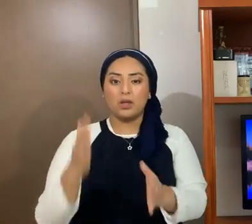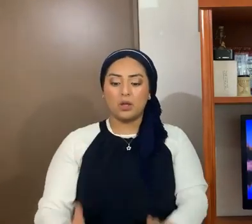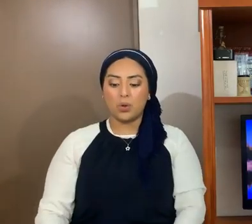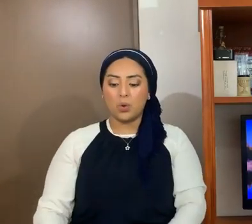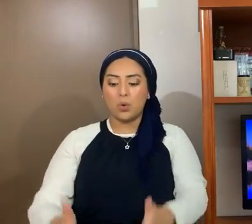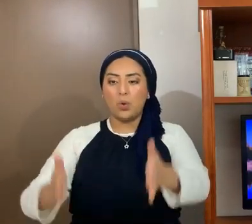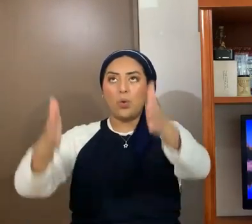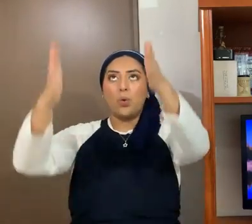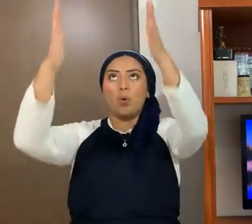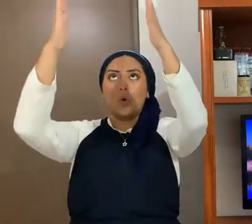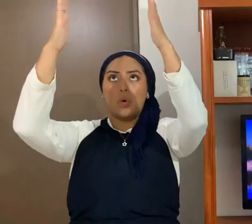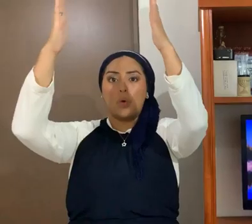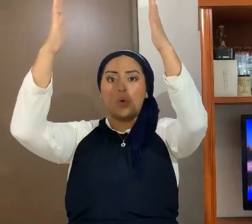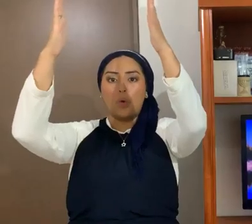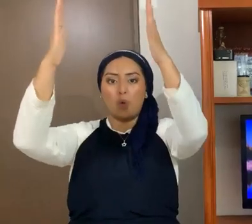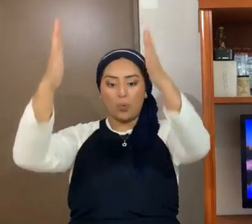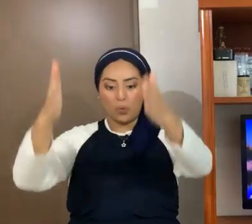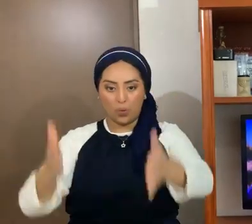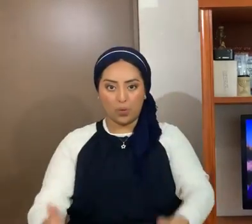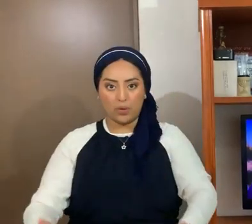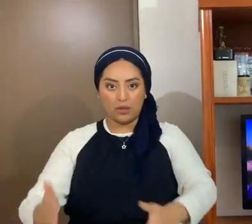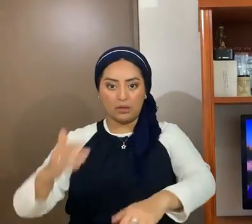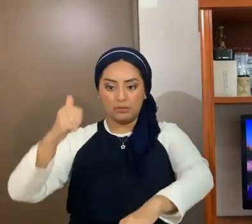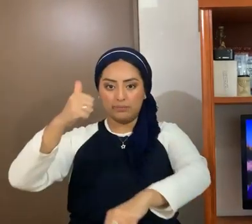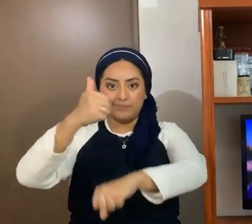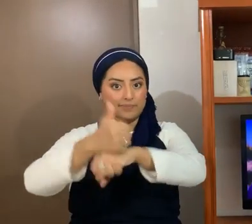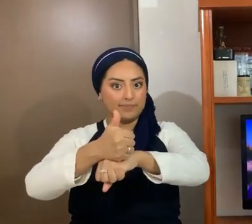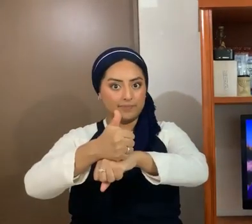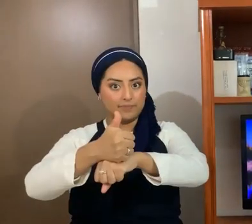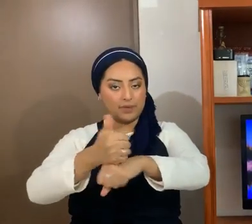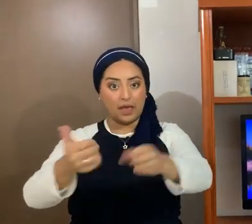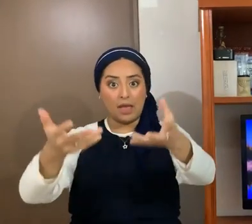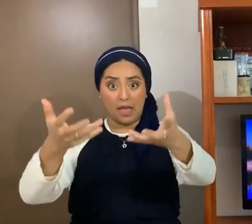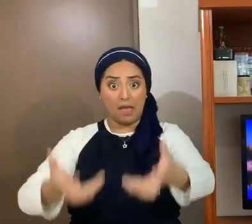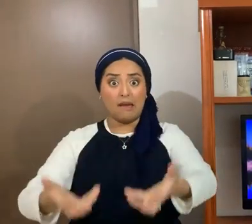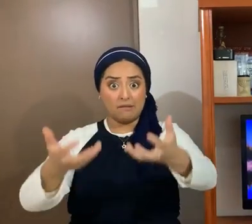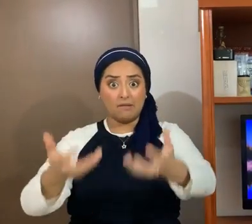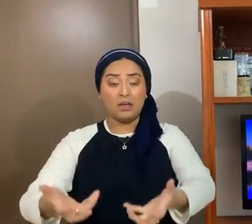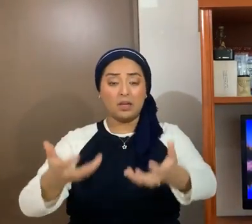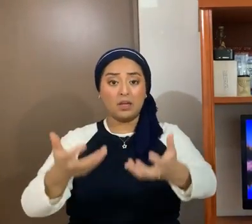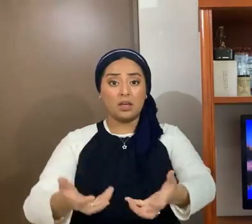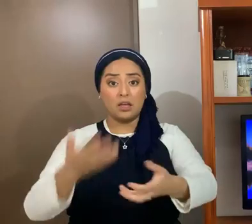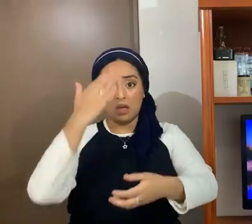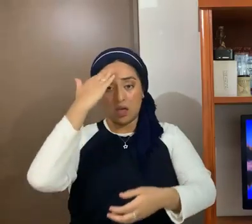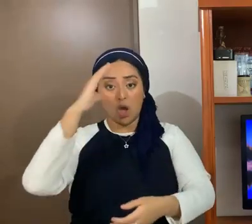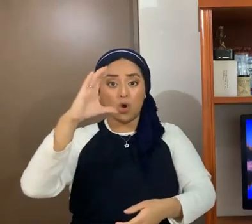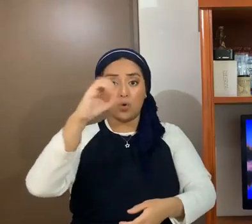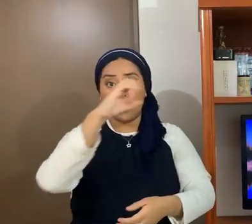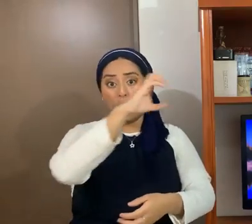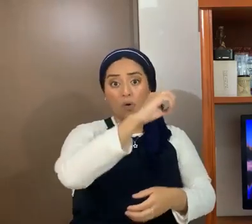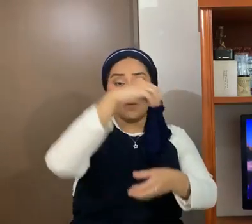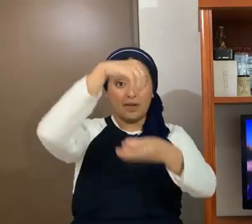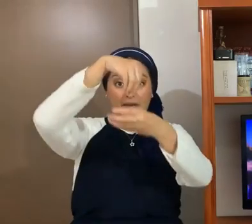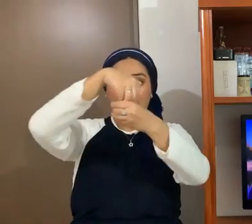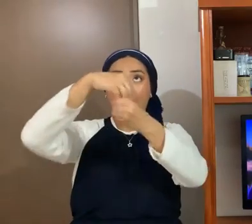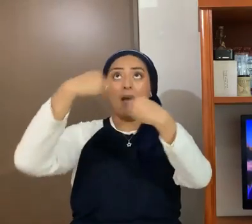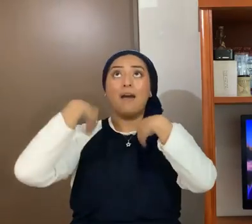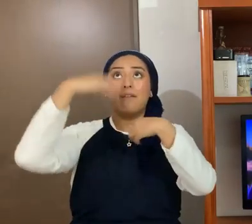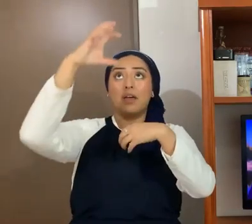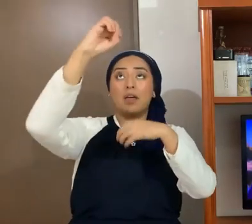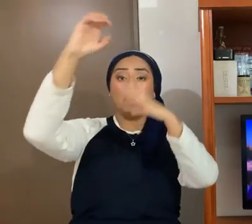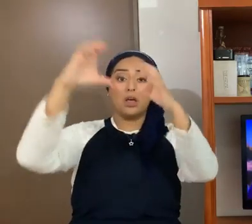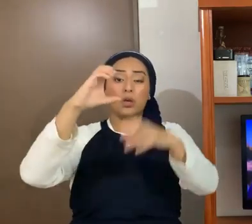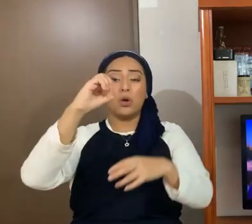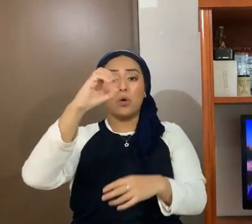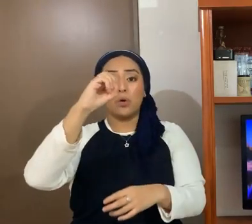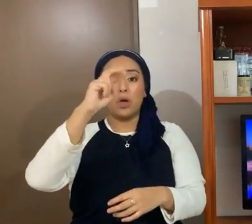general, recta. Es firme, porque pues el peso, sus frutos no los carga aquí, en la base o en medio, no los carga